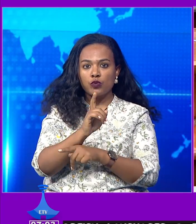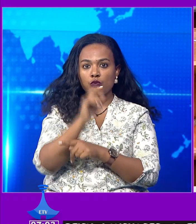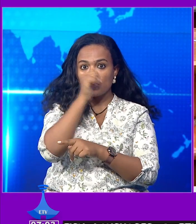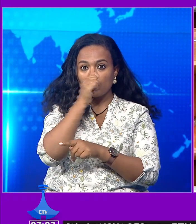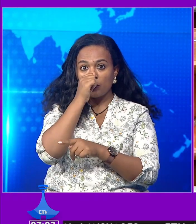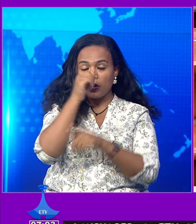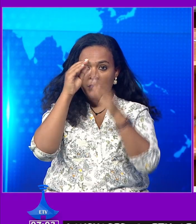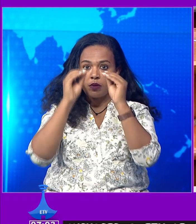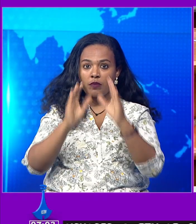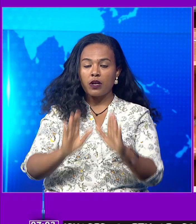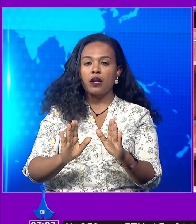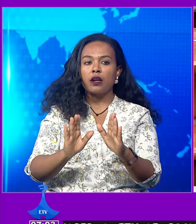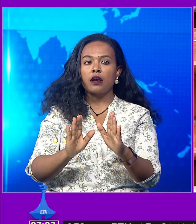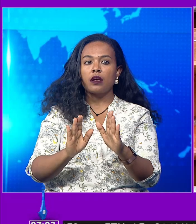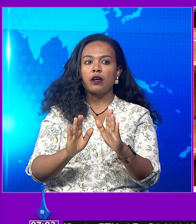መምህራን